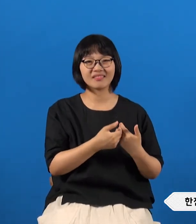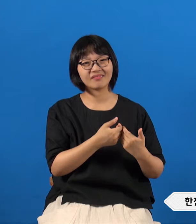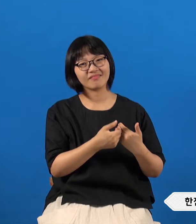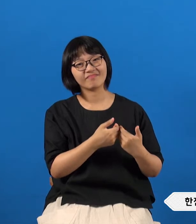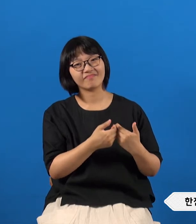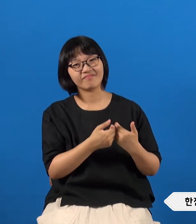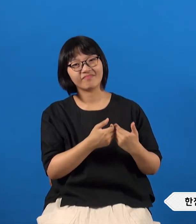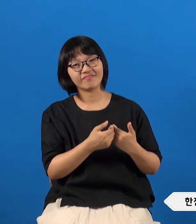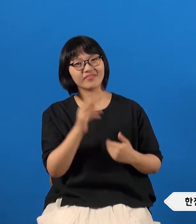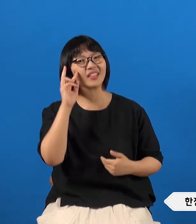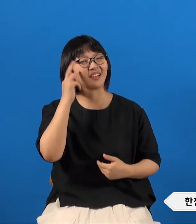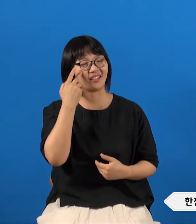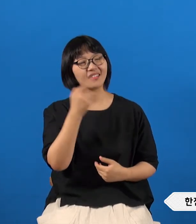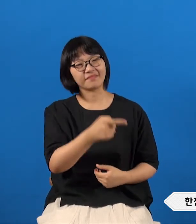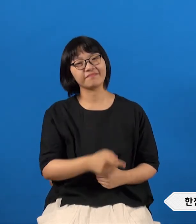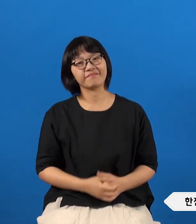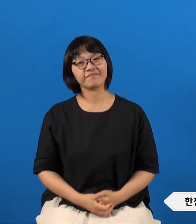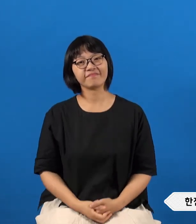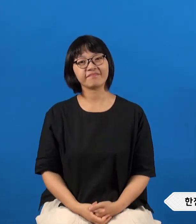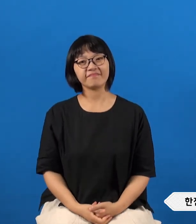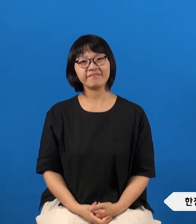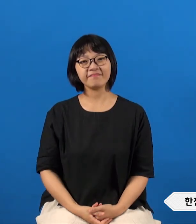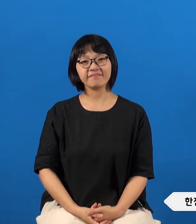그건 완전히 잘못된 것입니다.